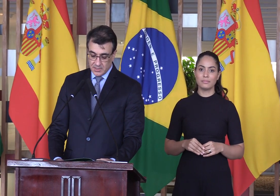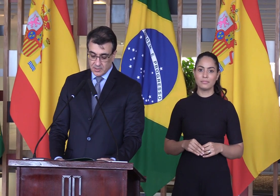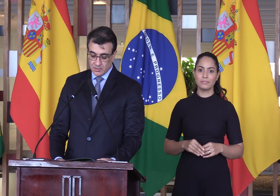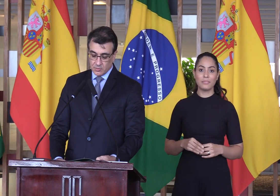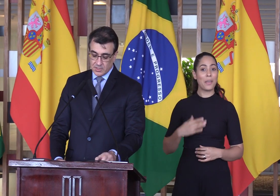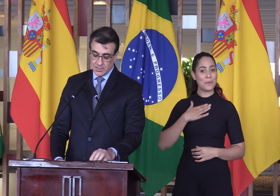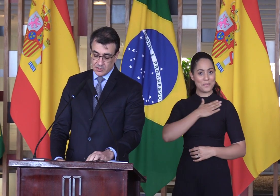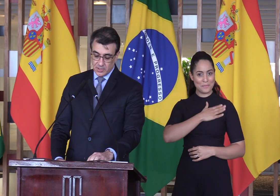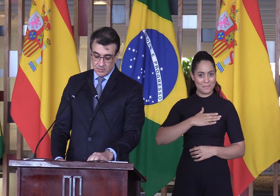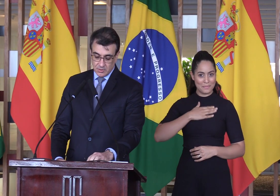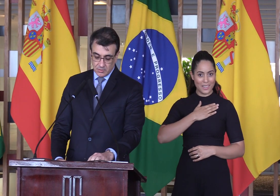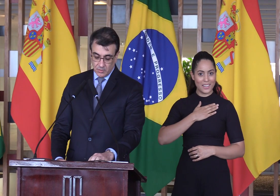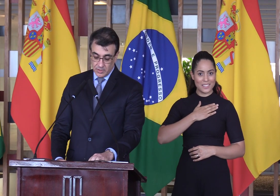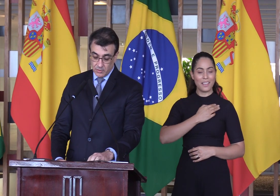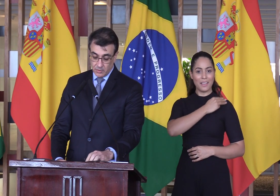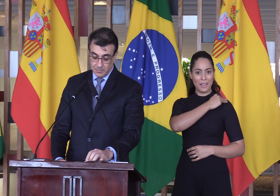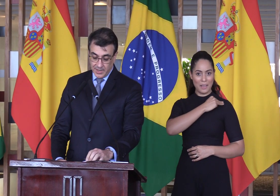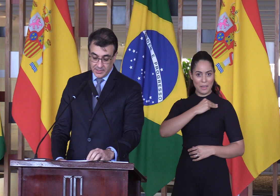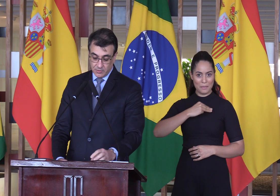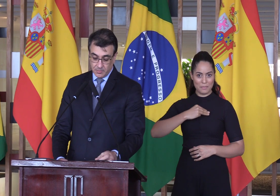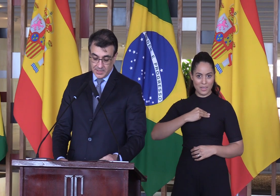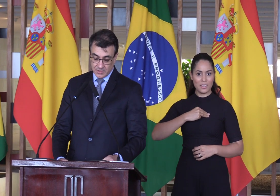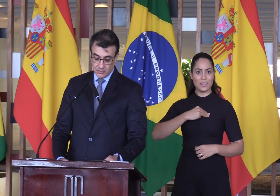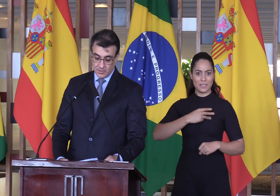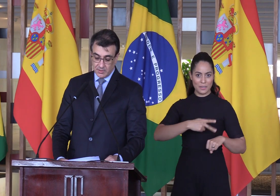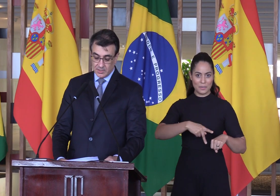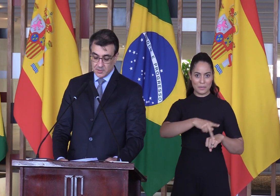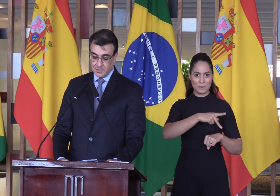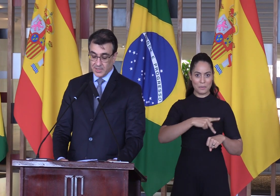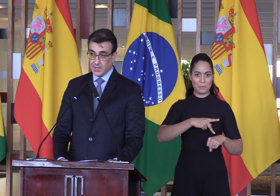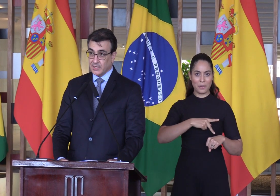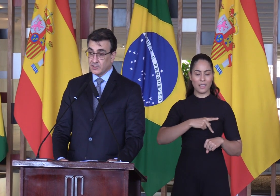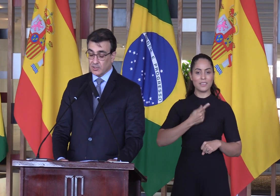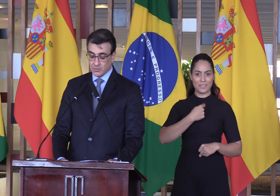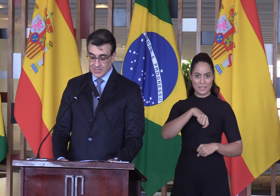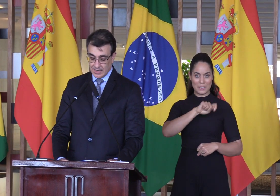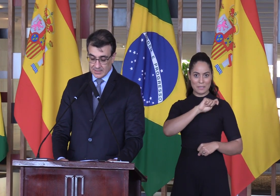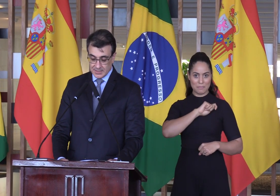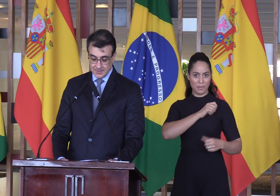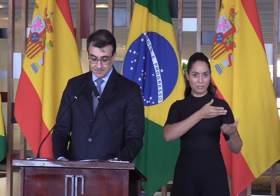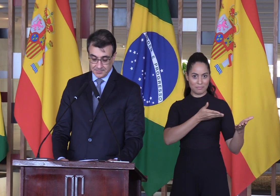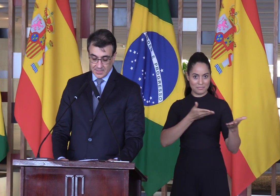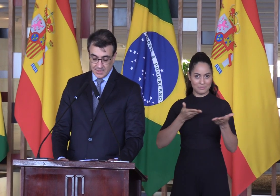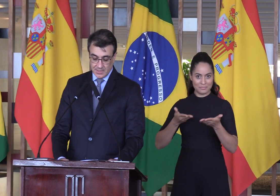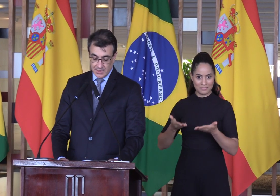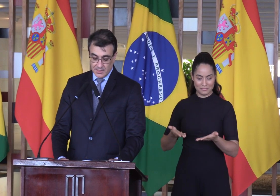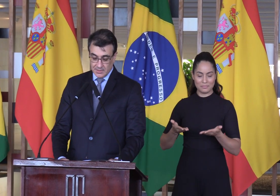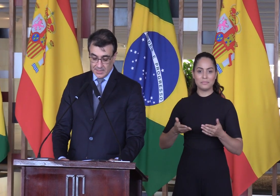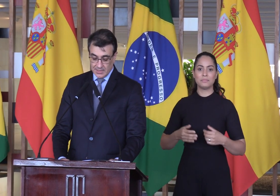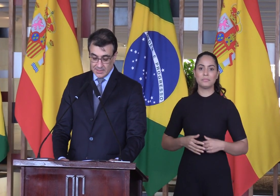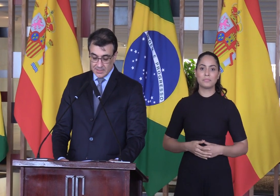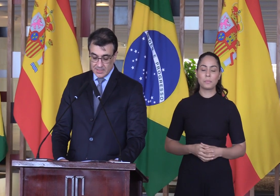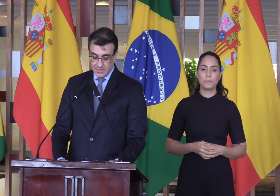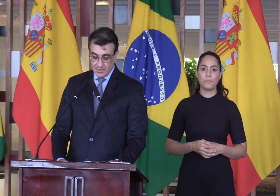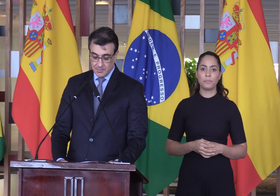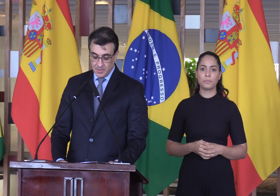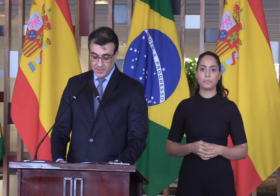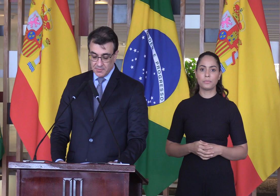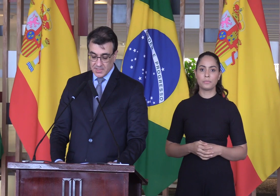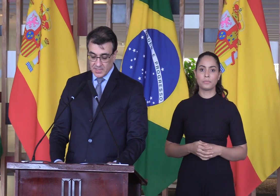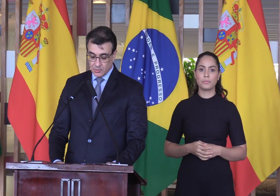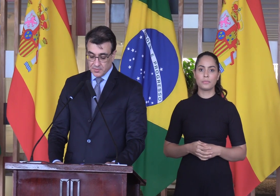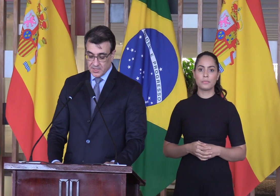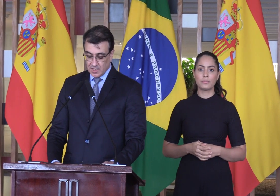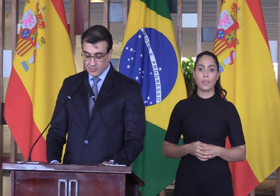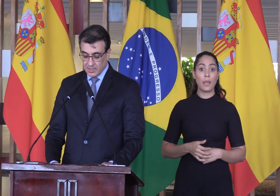hoje a ministra de Assuntos Estrangeiros da União Europeia e Cooperação do Reino da Espanha, Arantia Gonçalves. Trata-se da